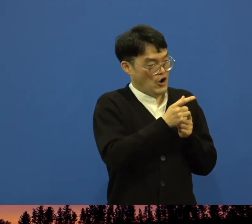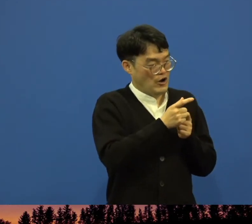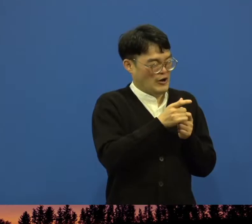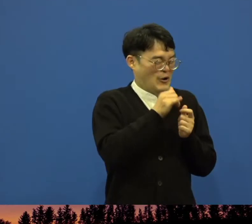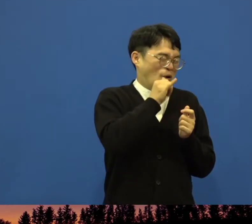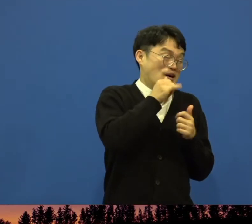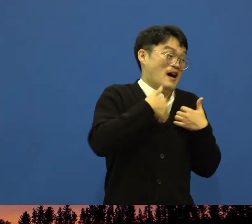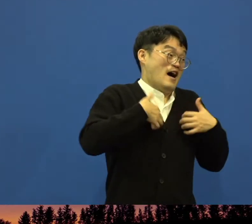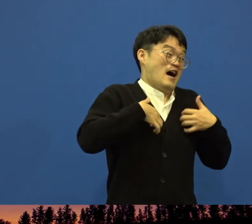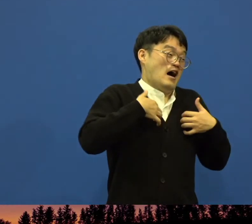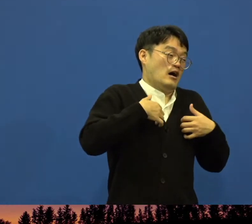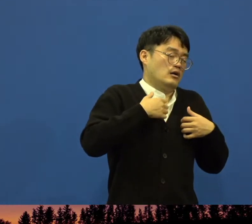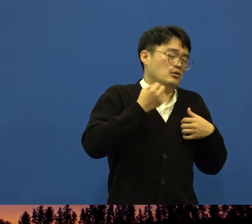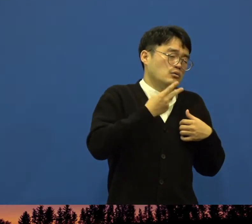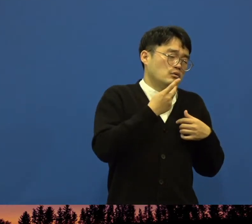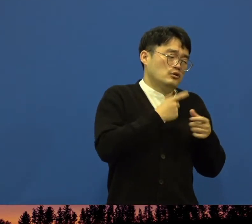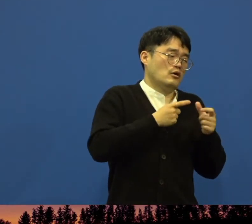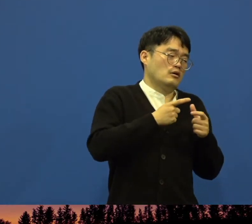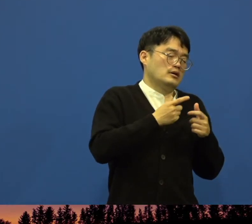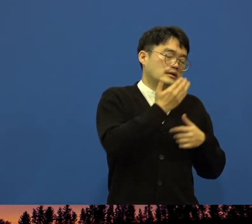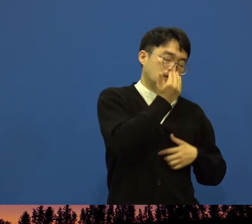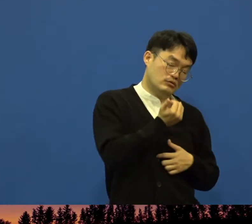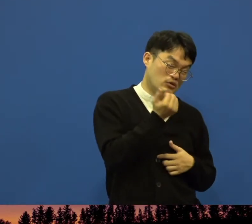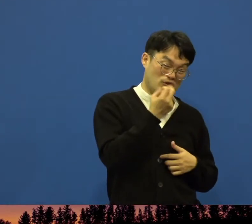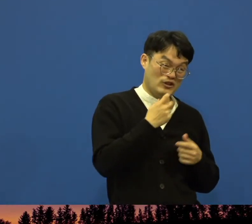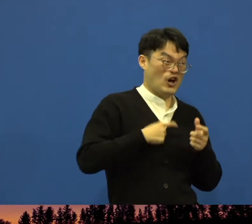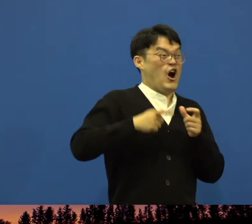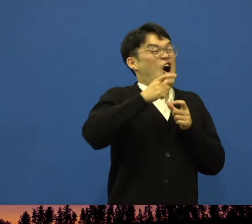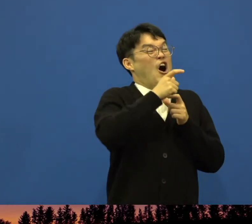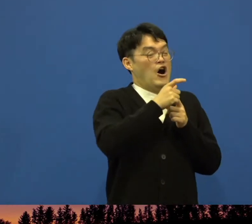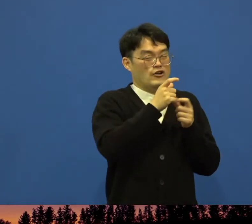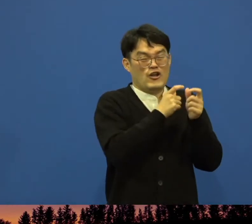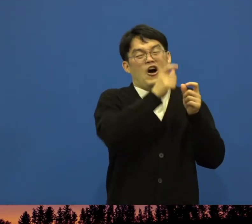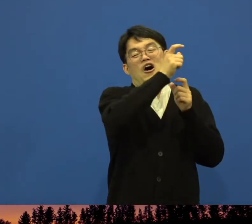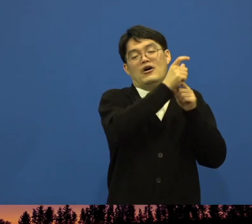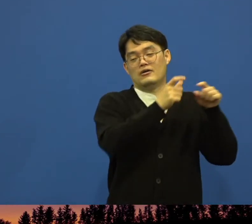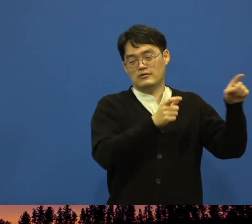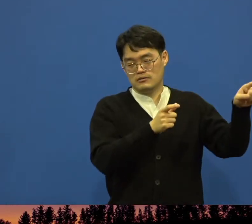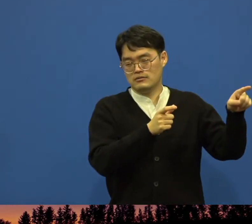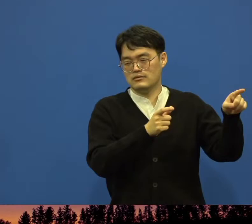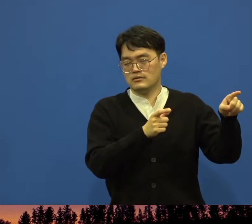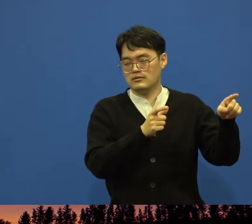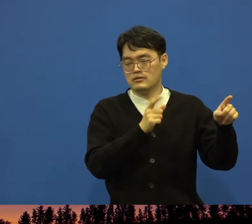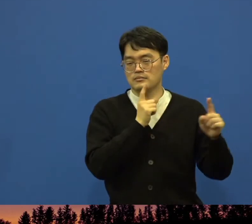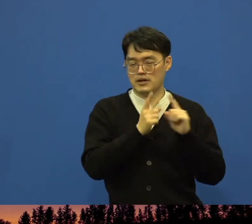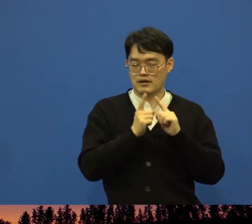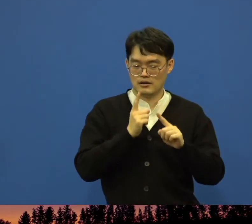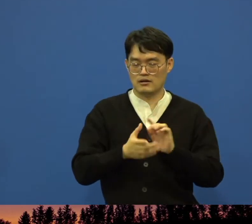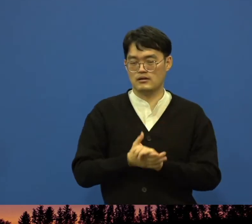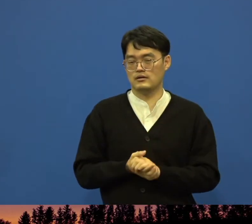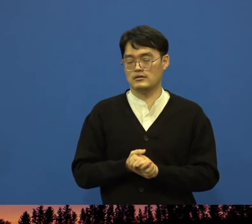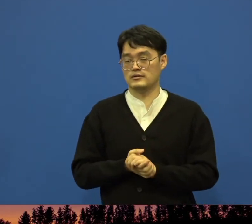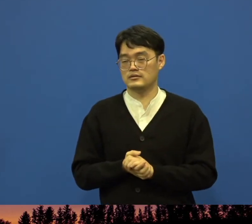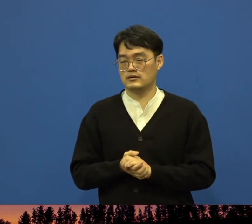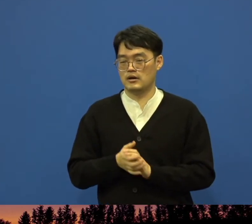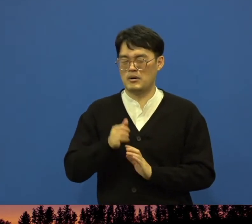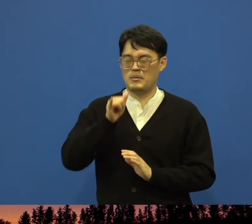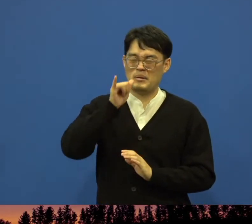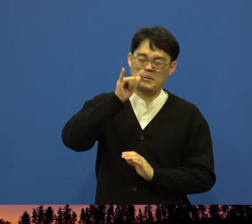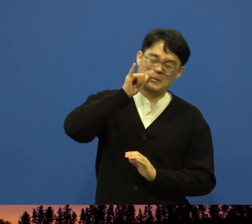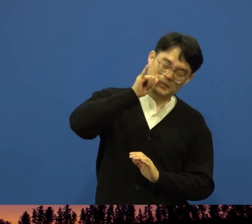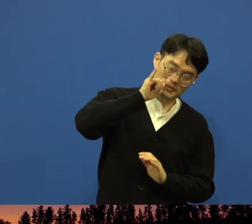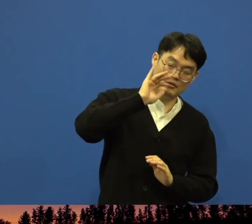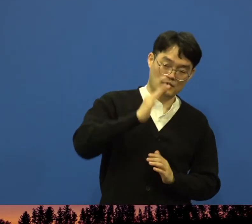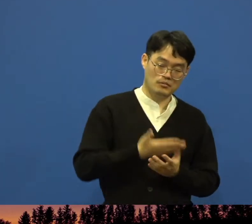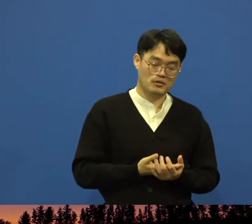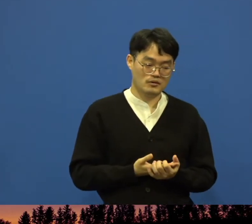빨리 허기가 온다는 거예요. 갈급함이 온다는 거예요. 그러니까 나는 그거 정도의 쾌락을